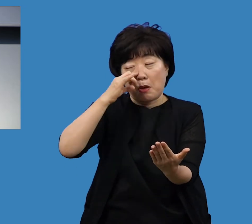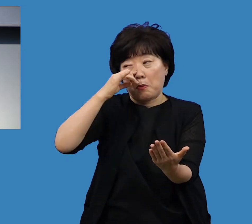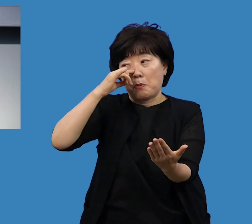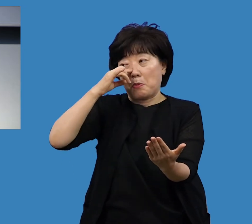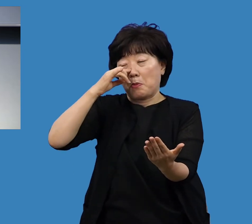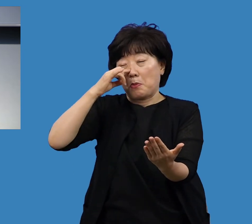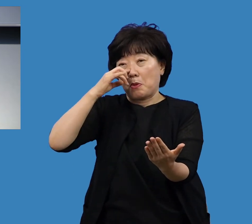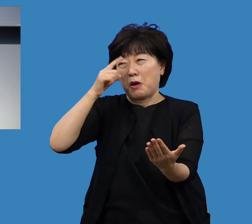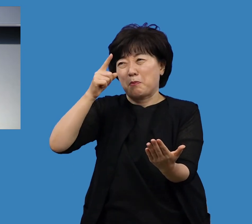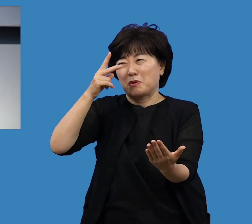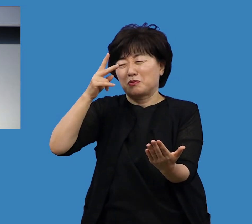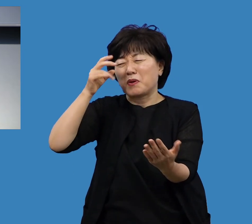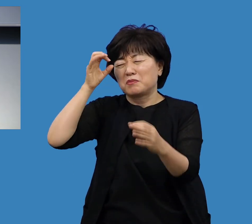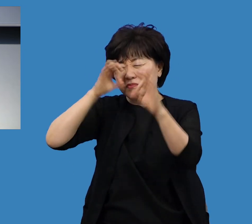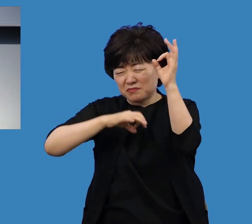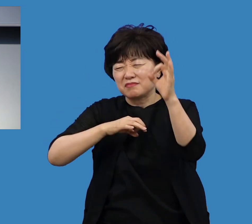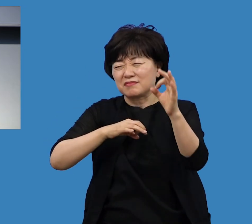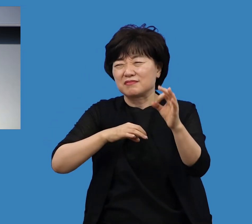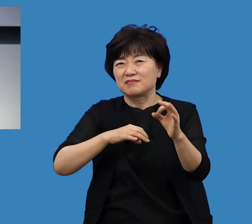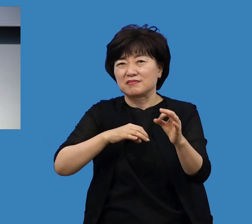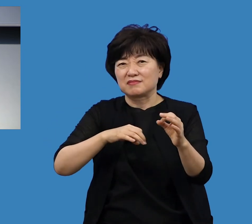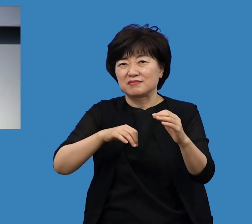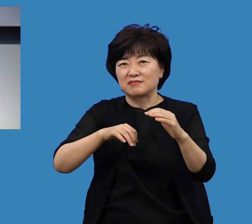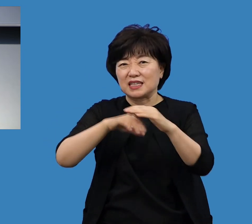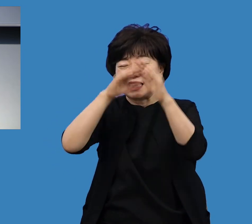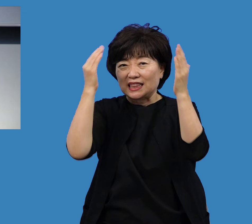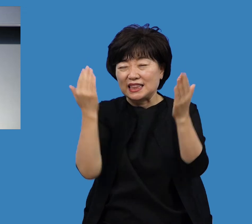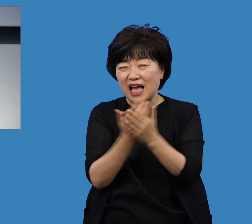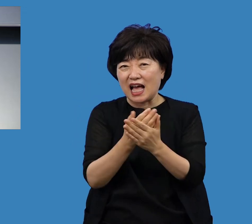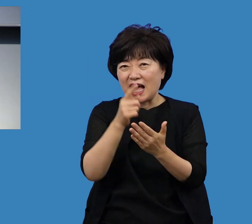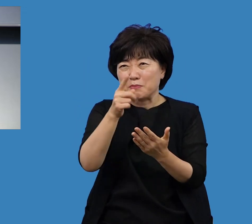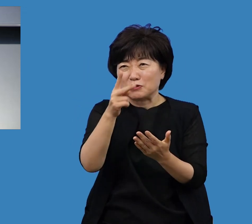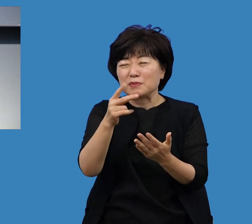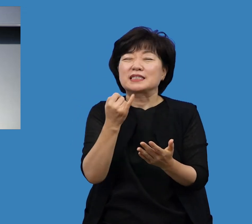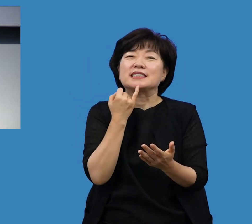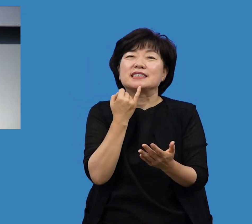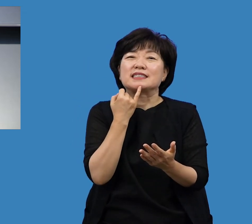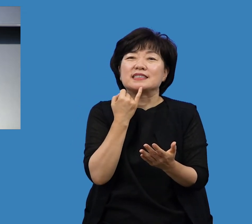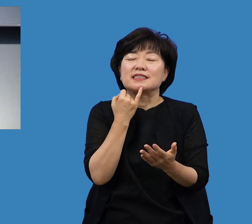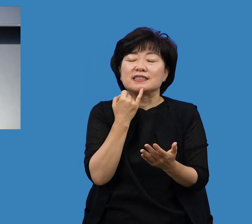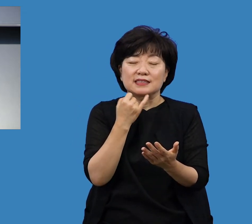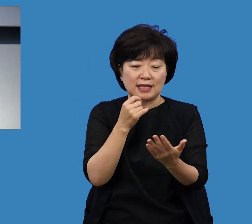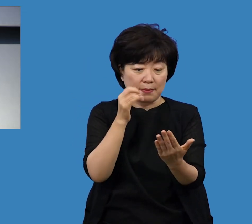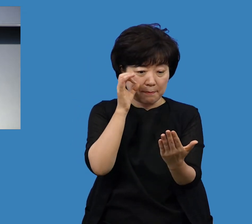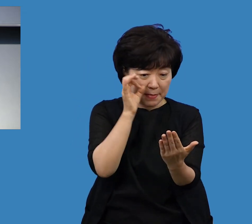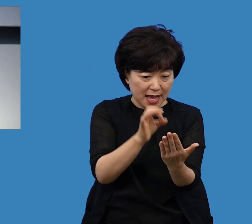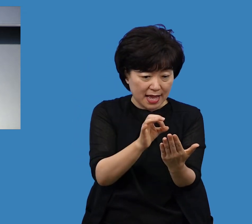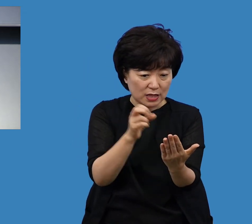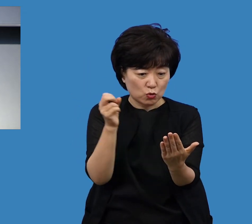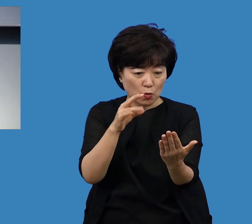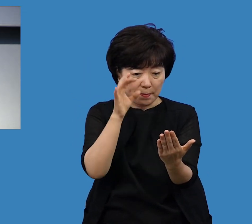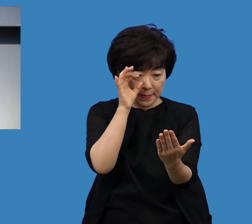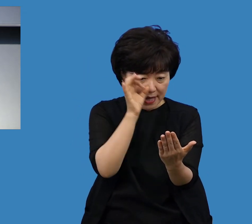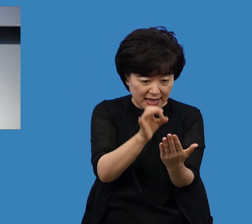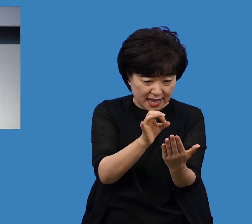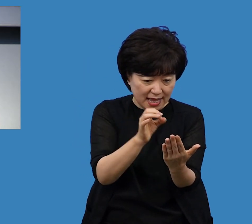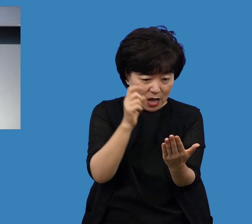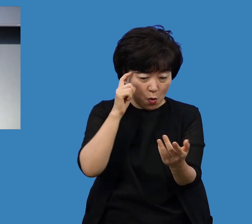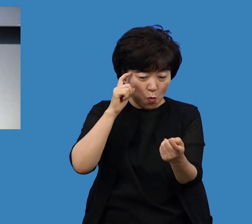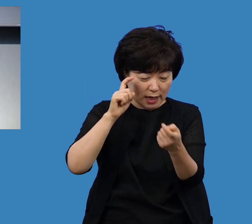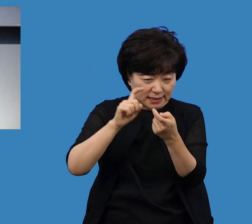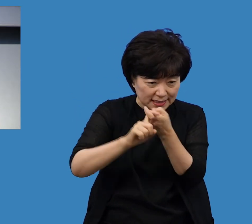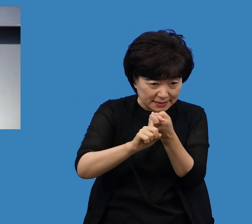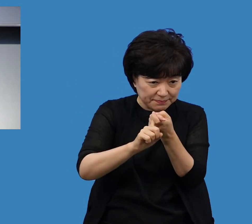있어. 뭐 처음에 한두 번 보는 게 다 음란의 영은 아니야. 그런데 그것을 보고 또 보고 관심을 갖고